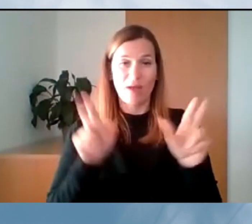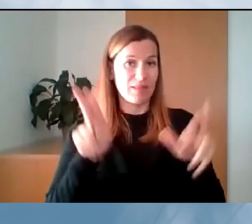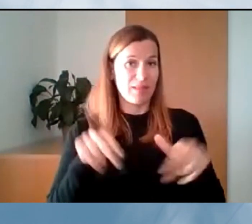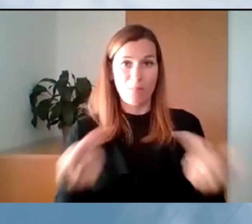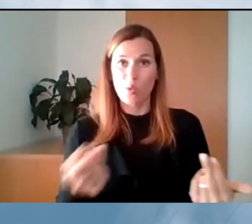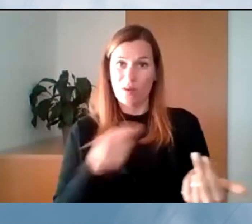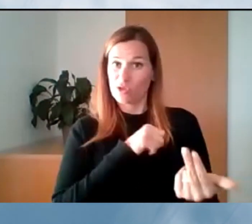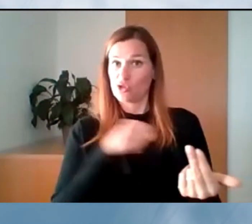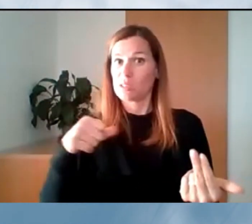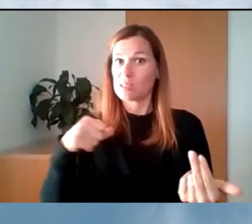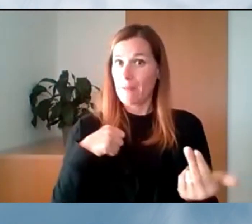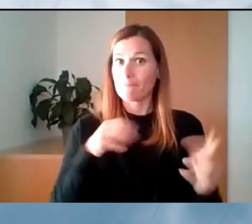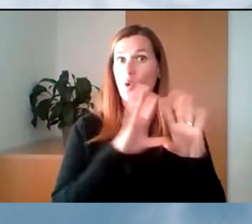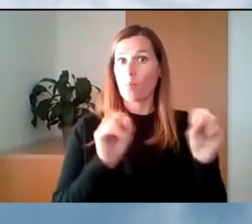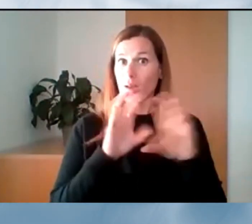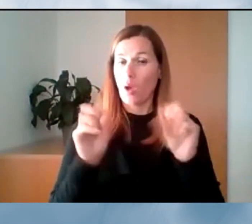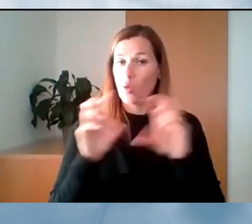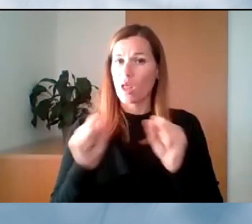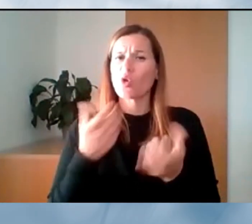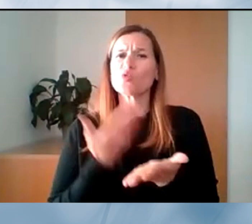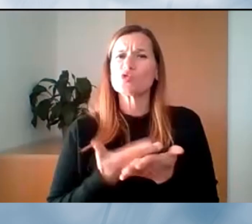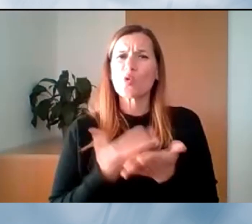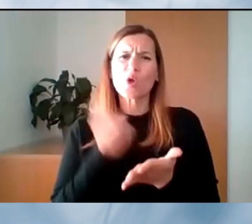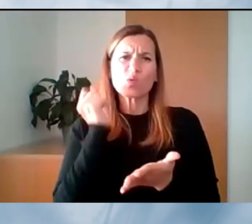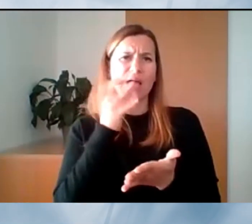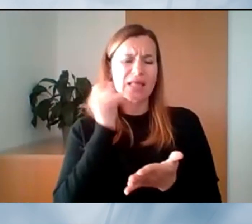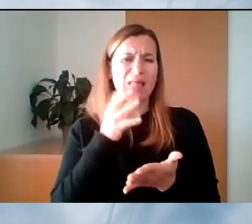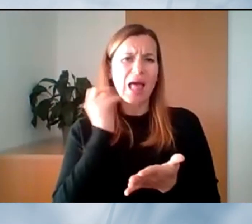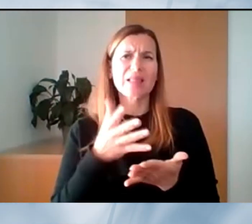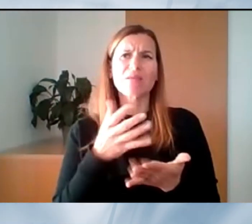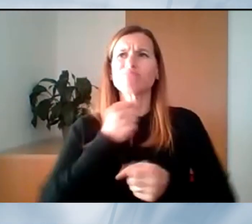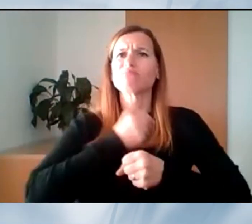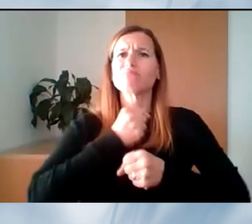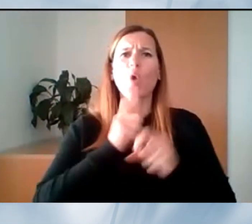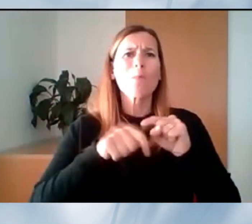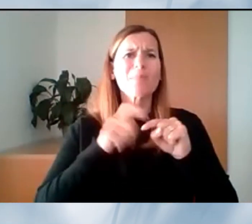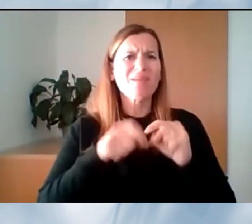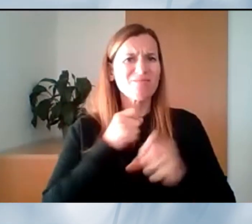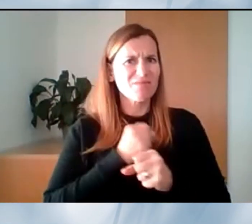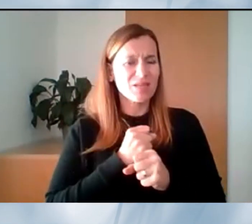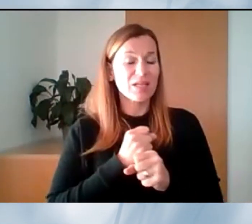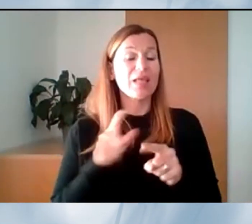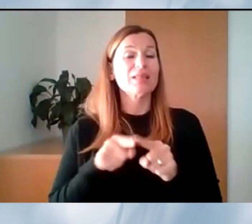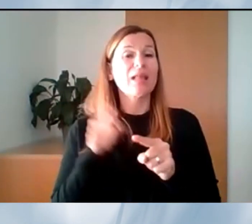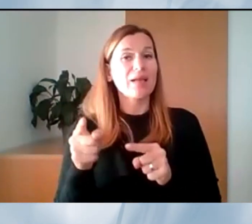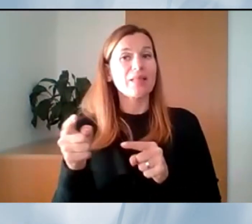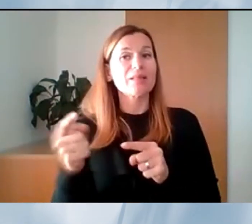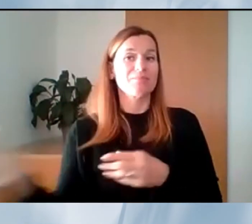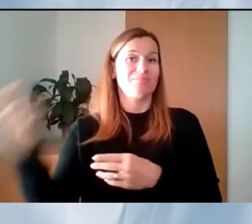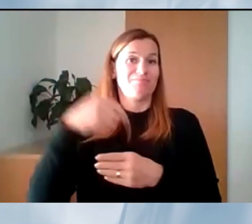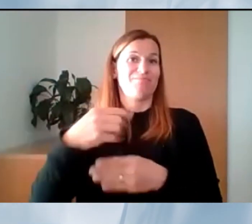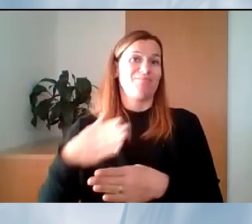kadar človek ne more več sam opravljati osnovnih vsakdanjih opravil, takrat